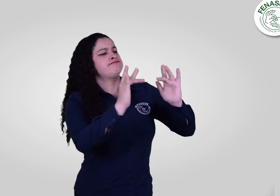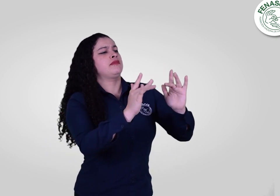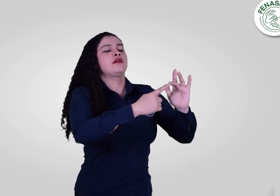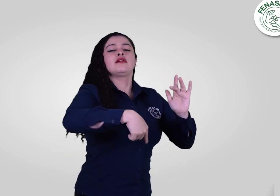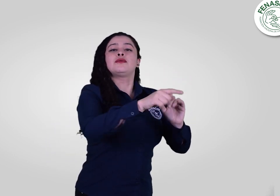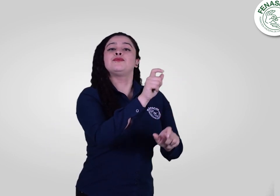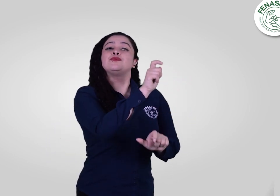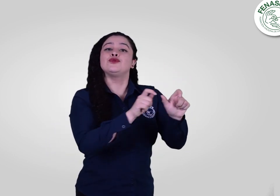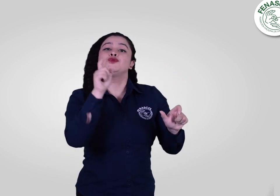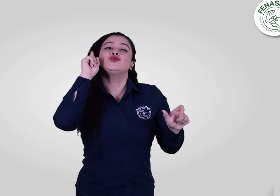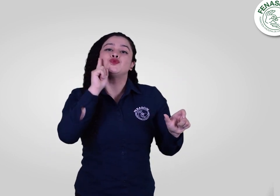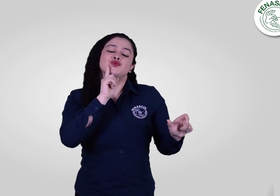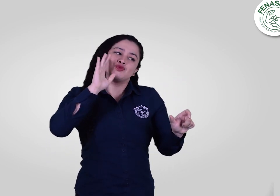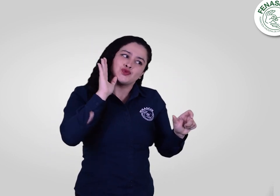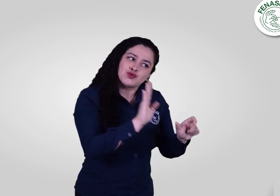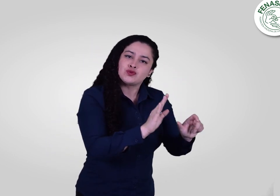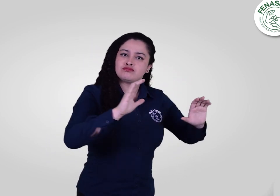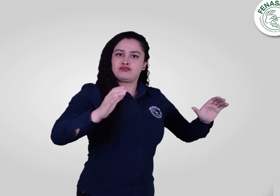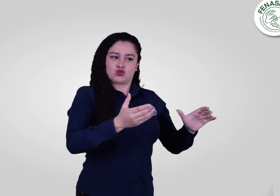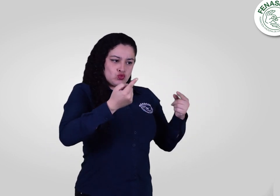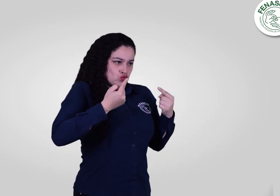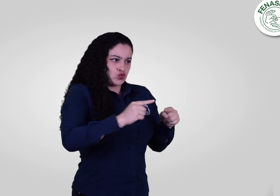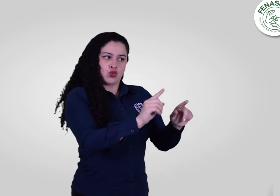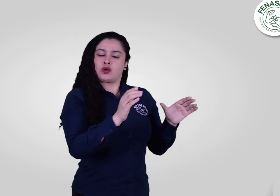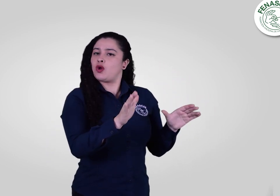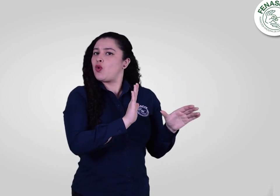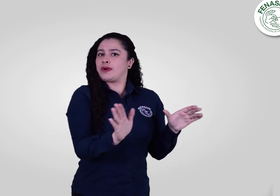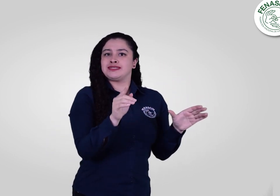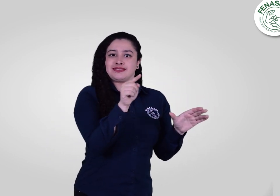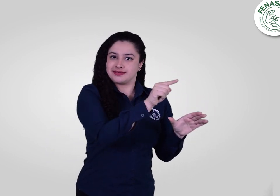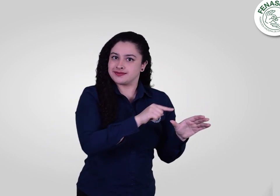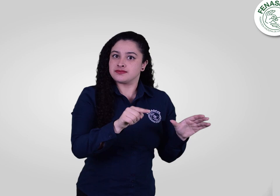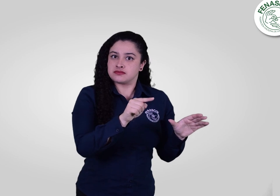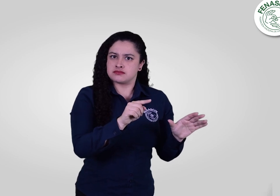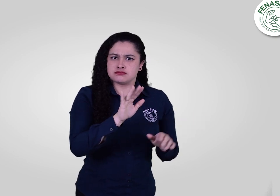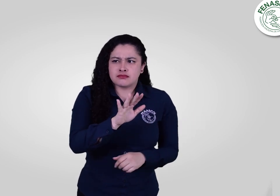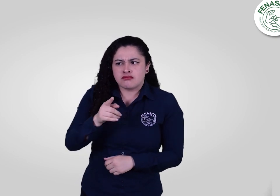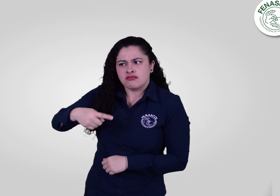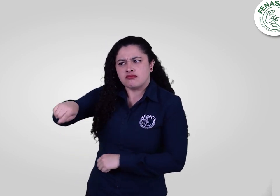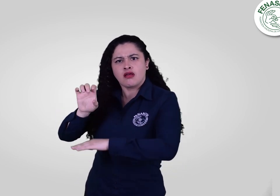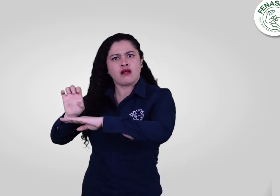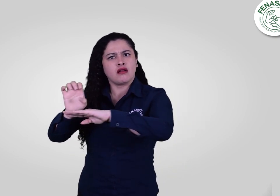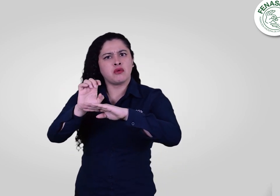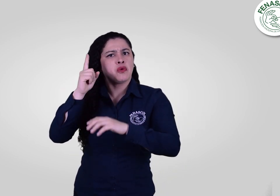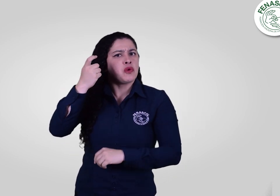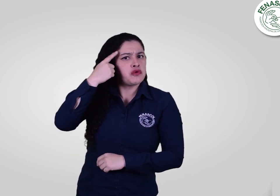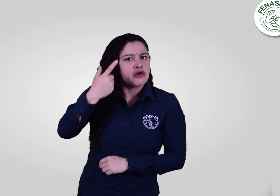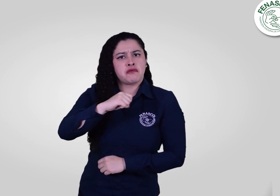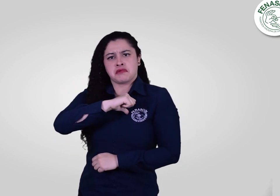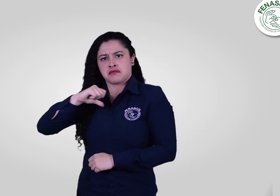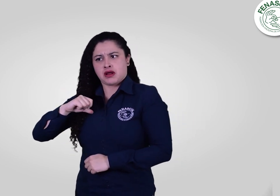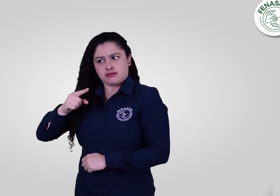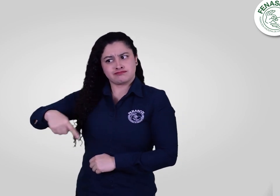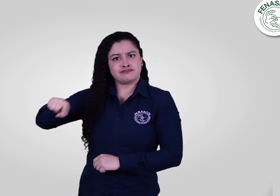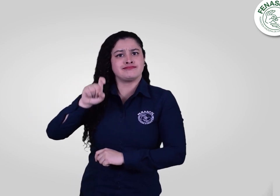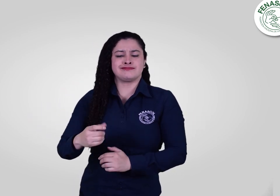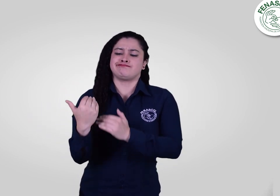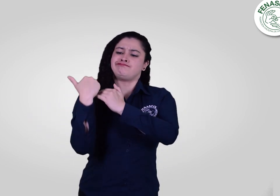servicio para uso exclusivo de las personas con discapacidad auditiva y que a su vez cada entidad es